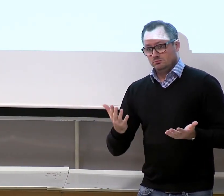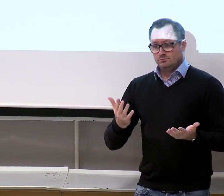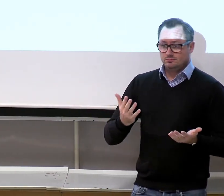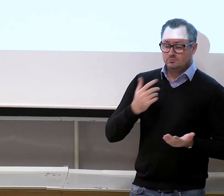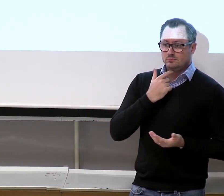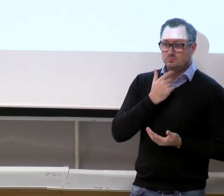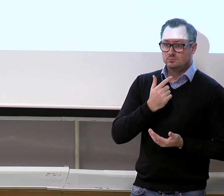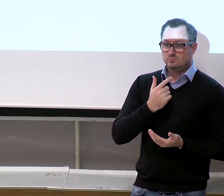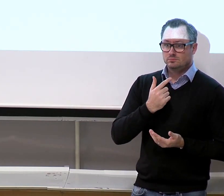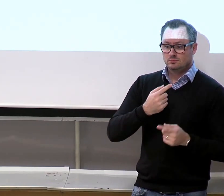Och